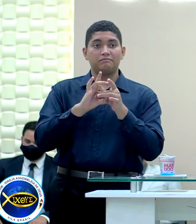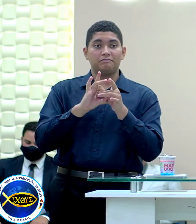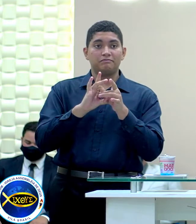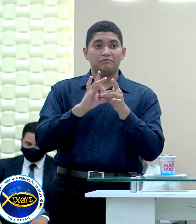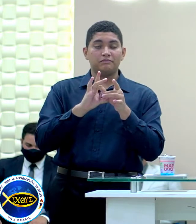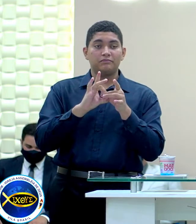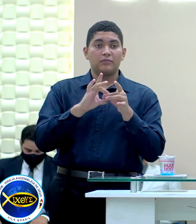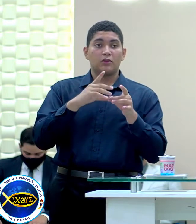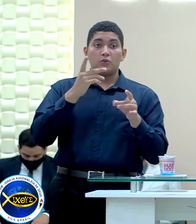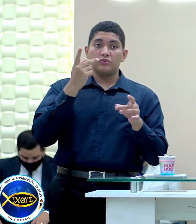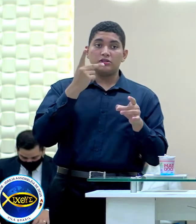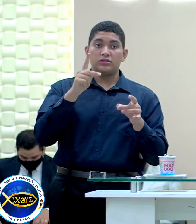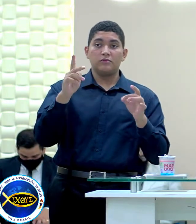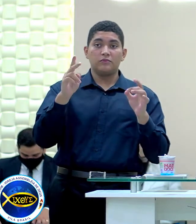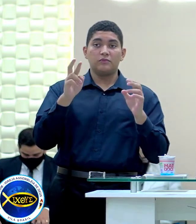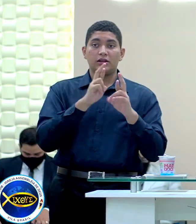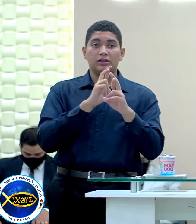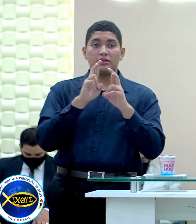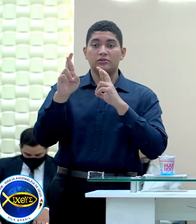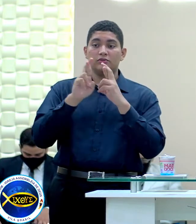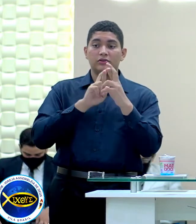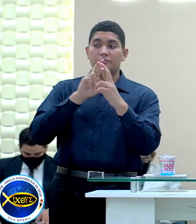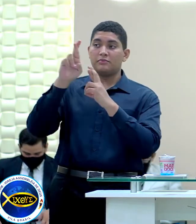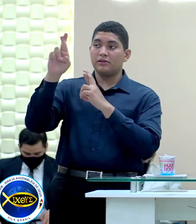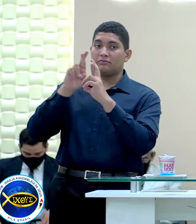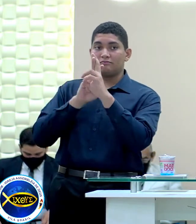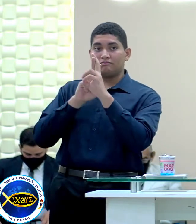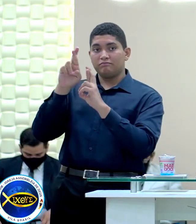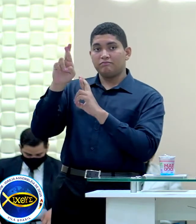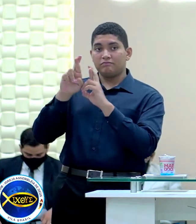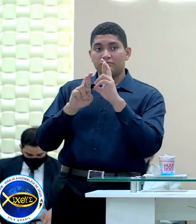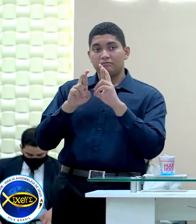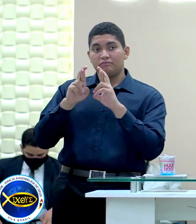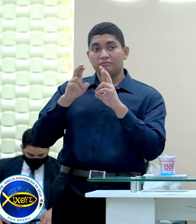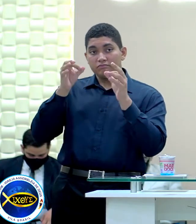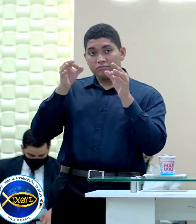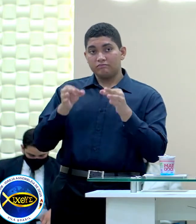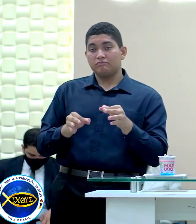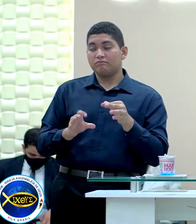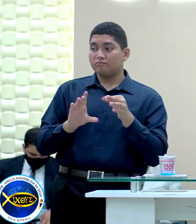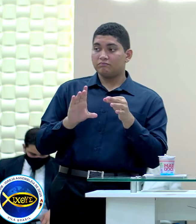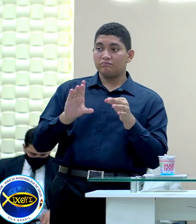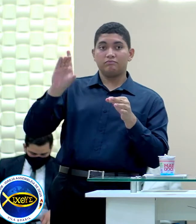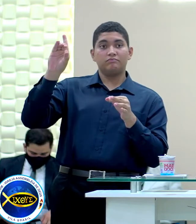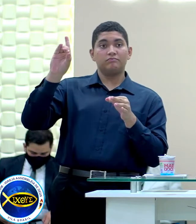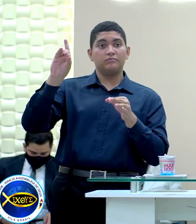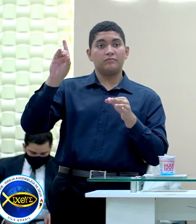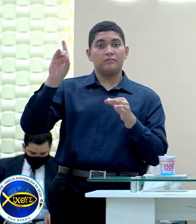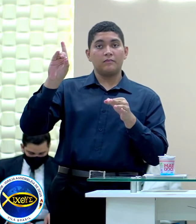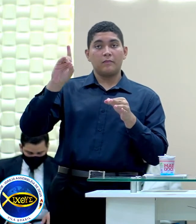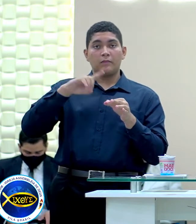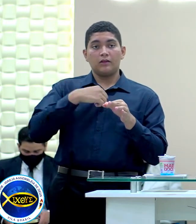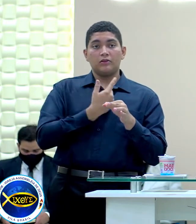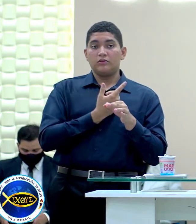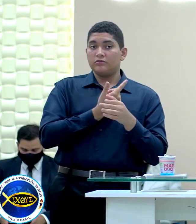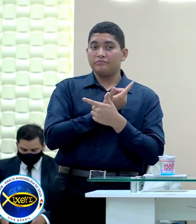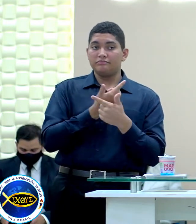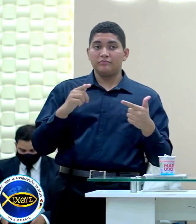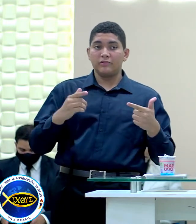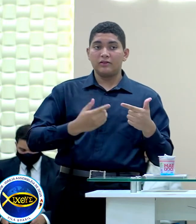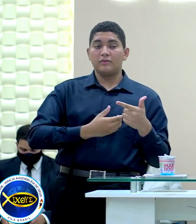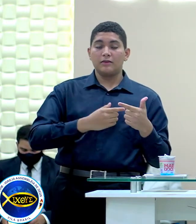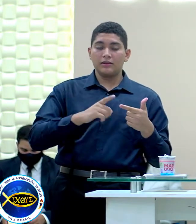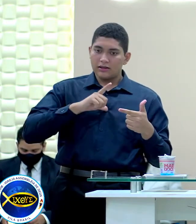O seu relacionamento consciente com Deus. Para que nós mantenhamos uma vida em